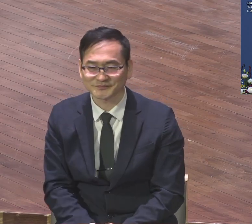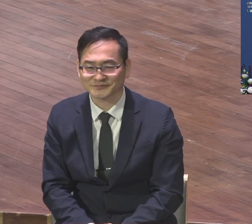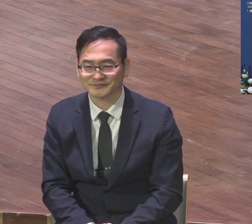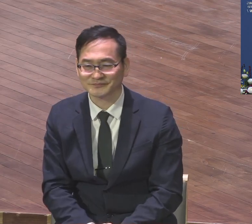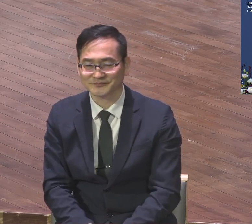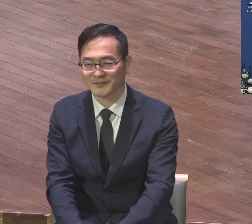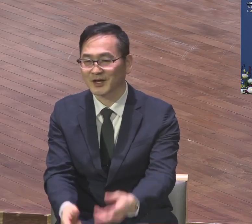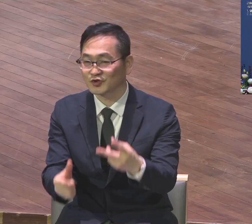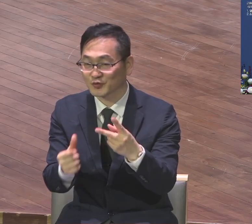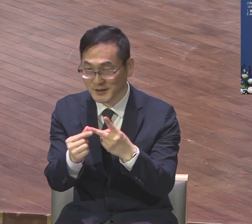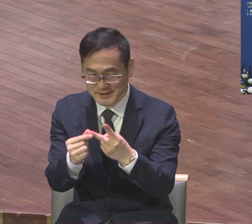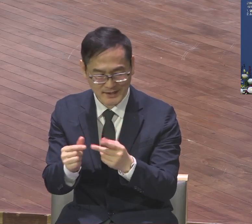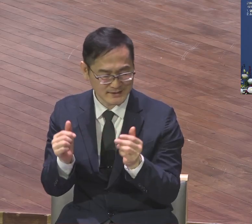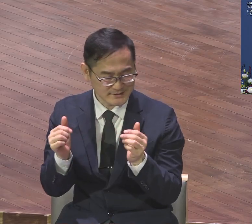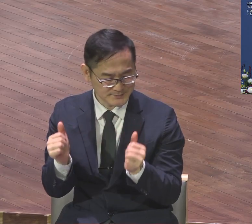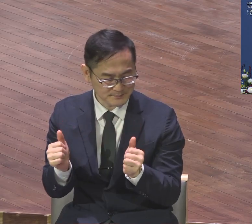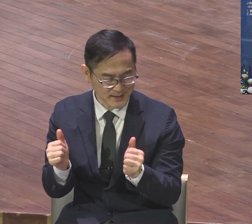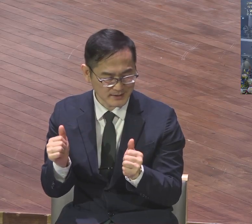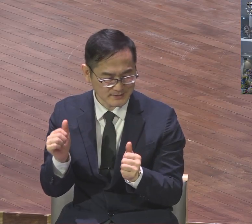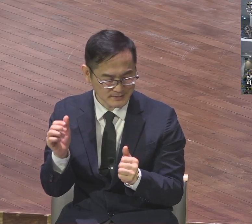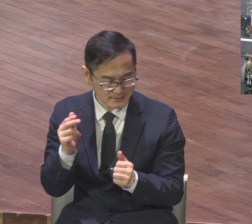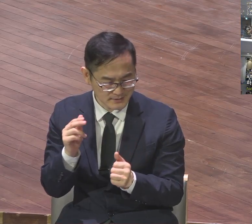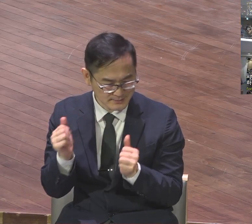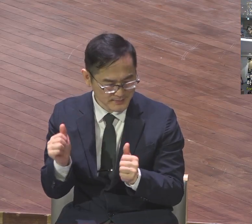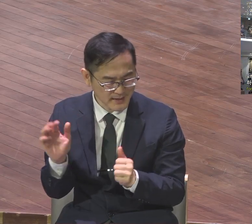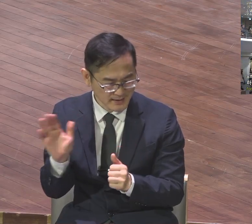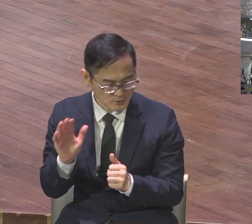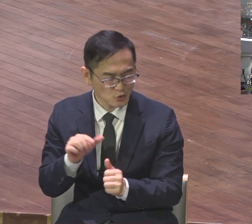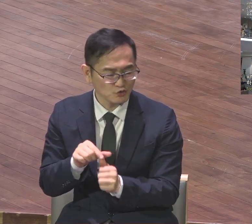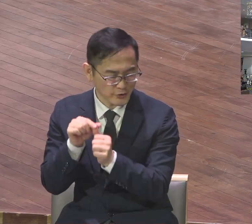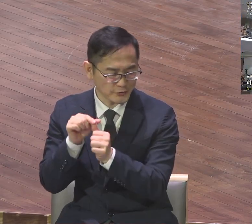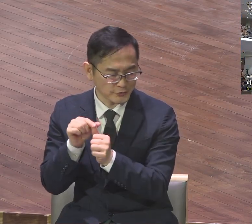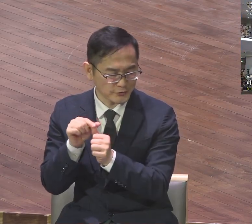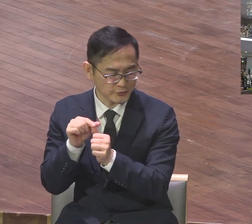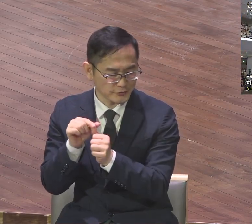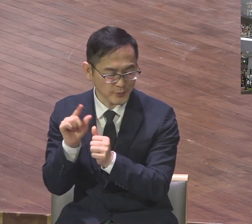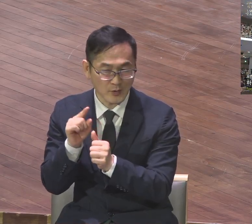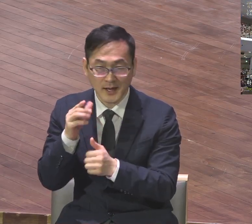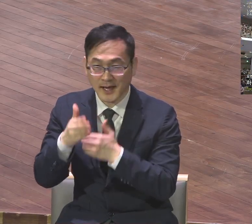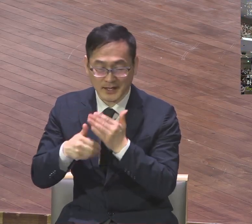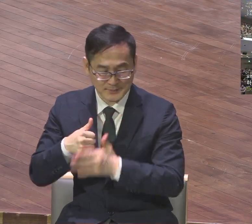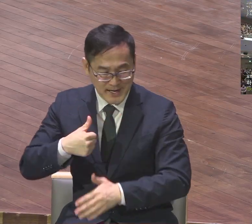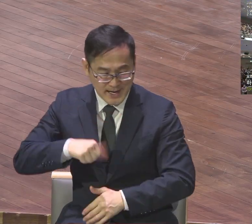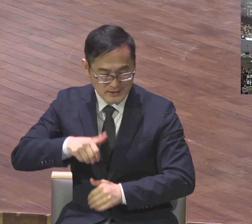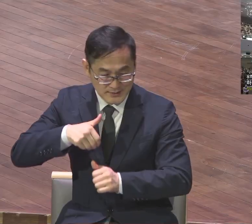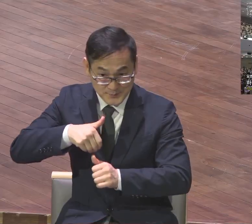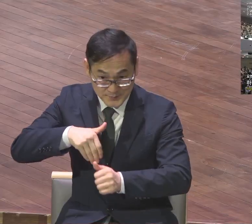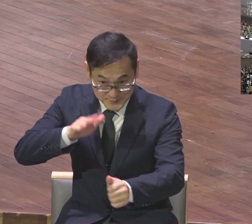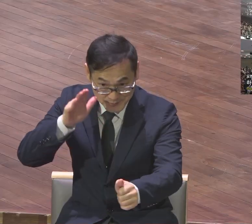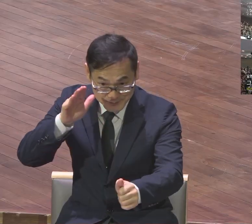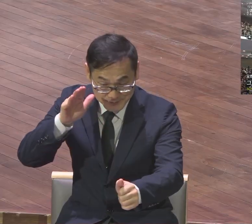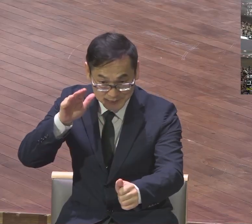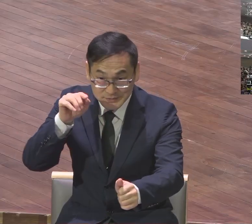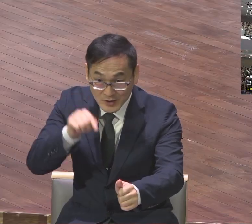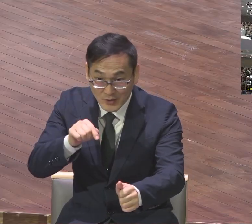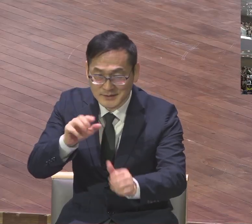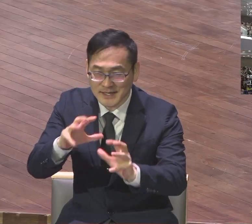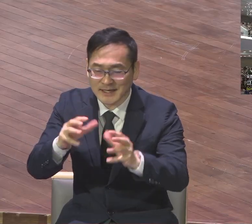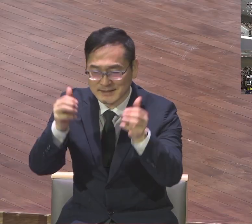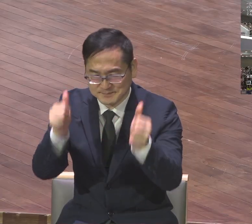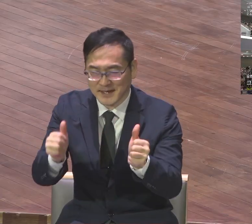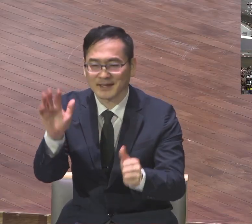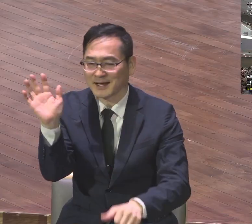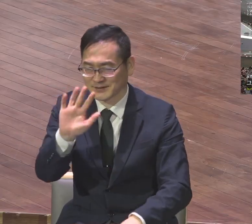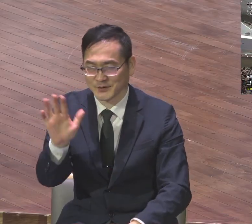심판이 아닌 구원입니다. 17절을 봅니다. 하나님이 그 아들을 세상에 보내신 것은 세상을 심판하려 하심이 아니요 그로